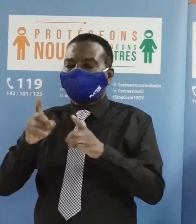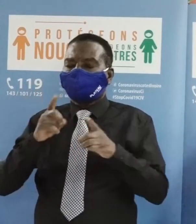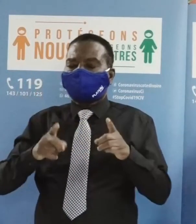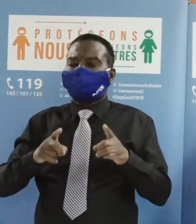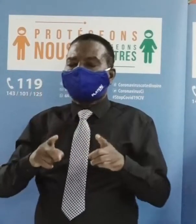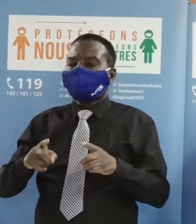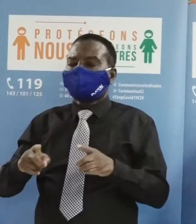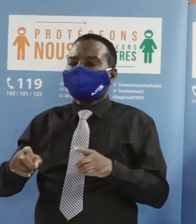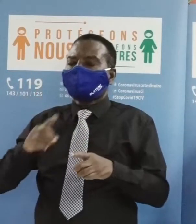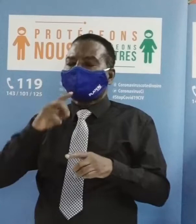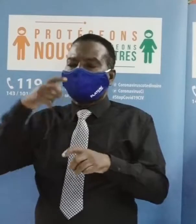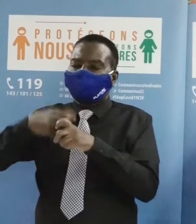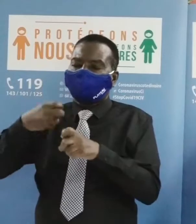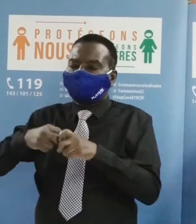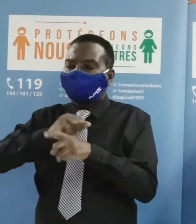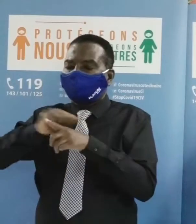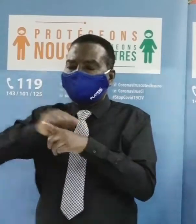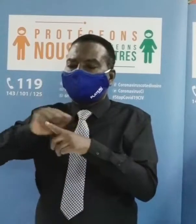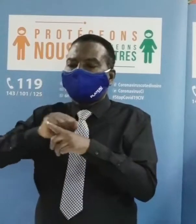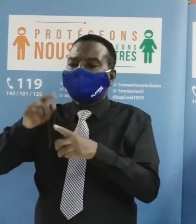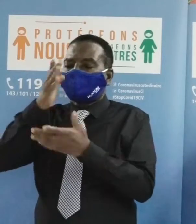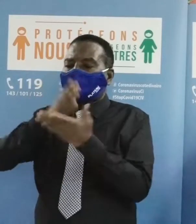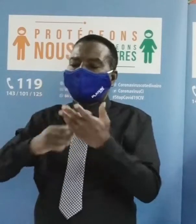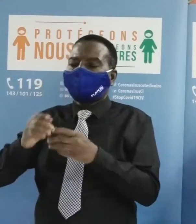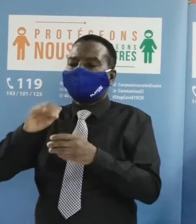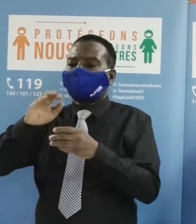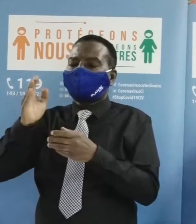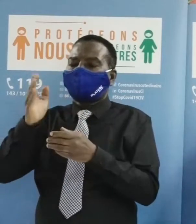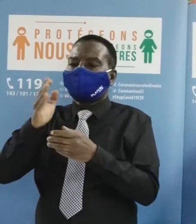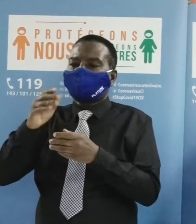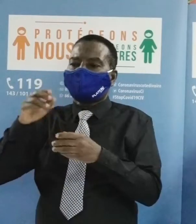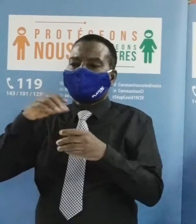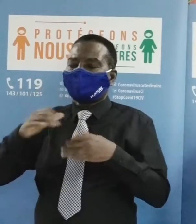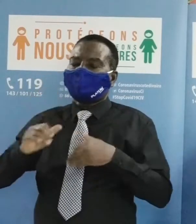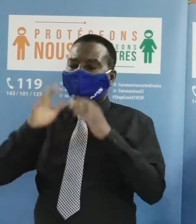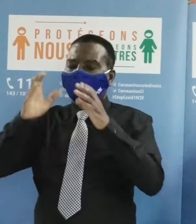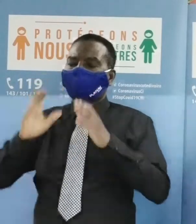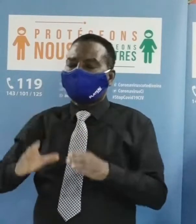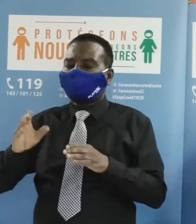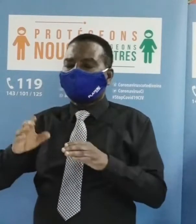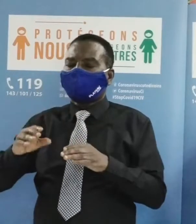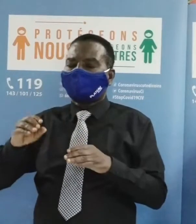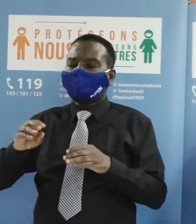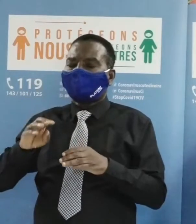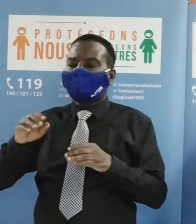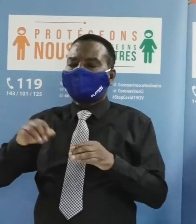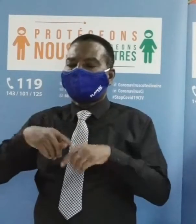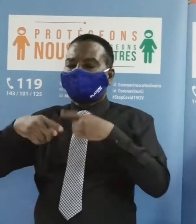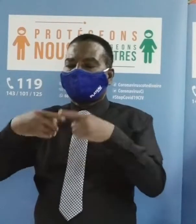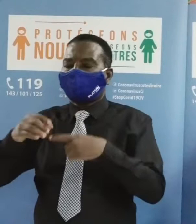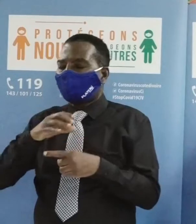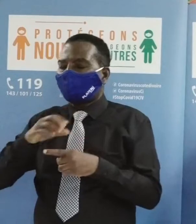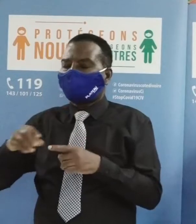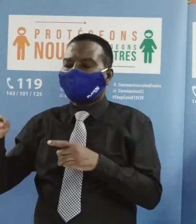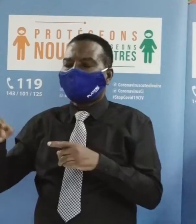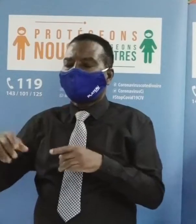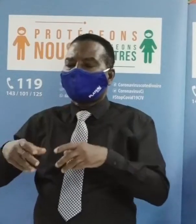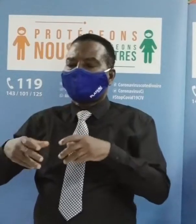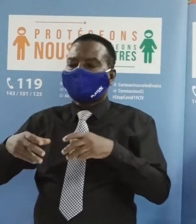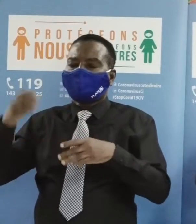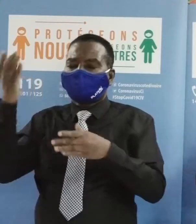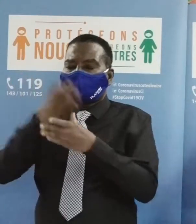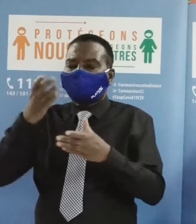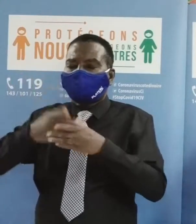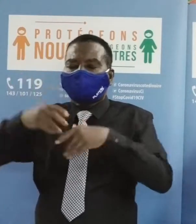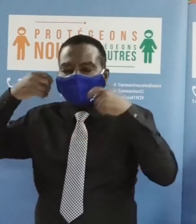à être appliquées par ct de nos concitoyens aux motifs allant de la gêne respiratoire